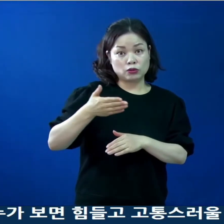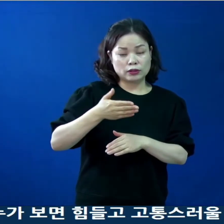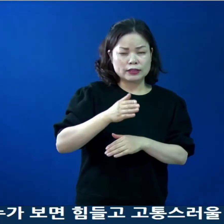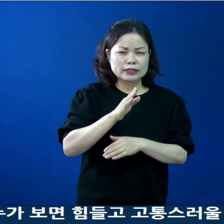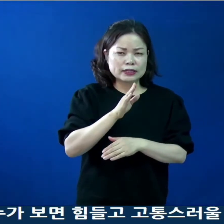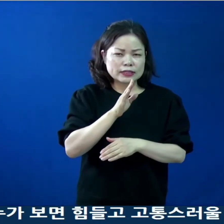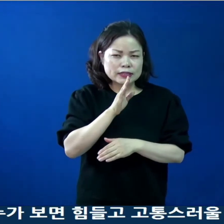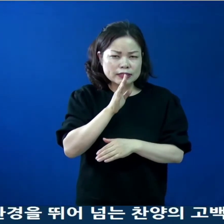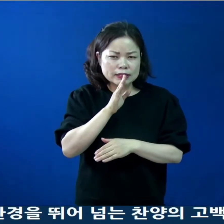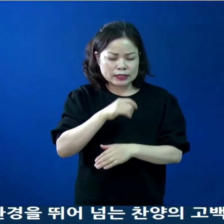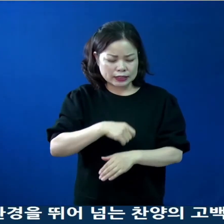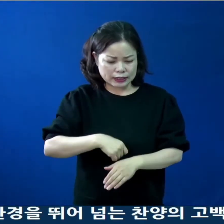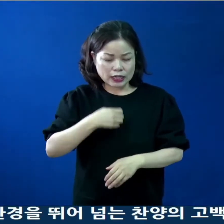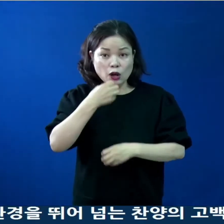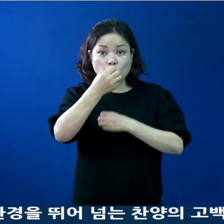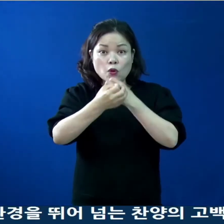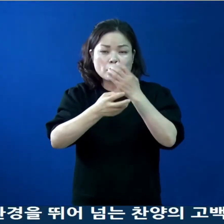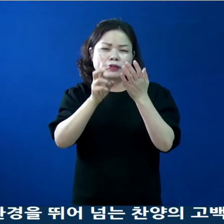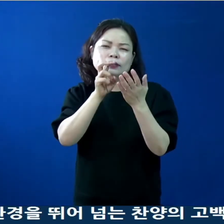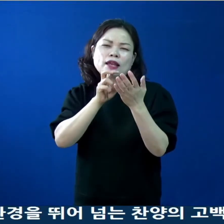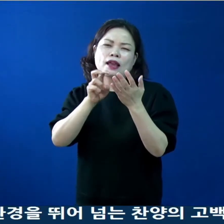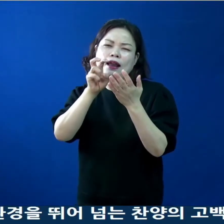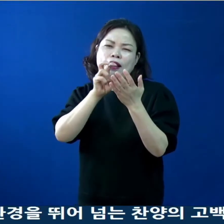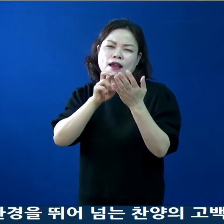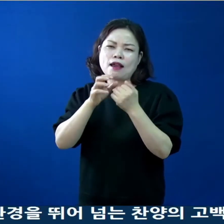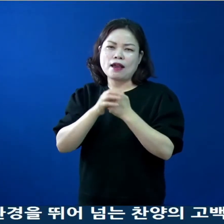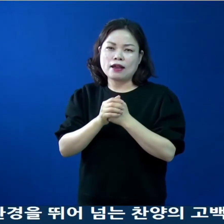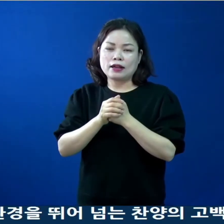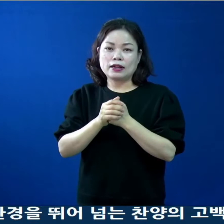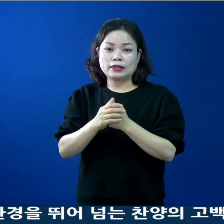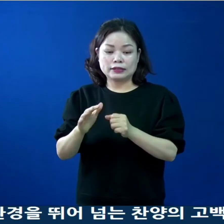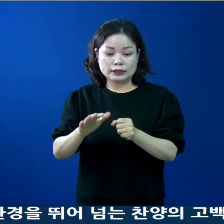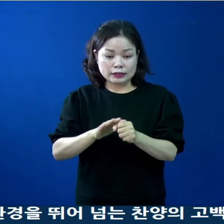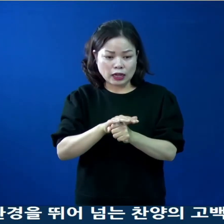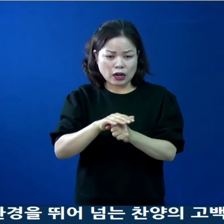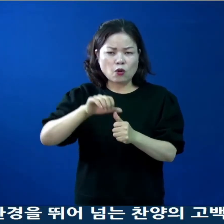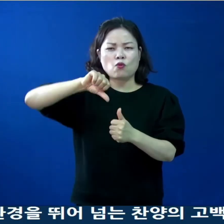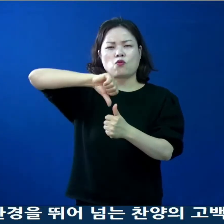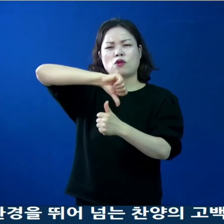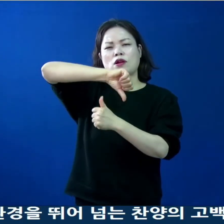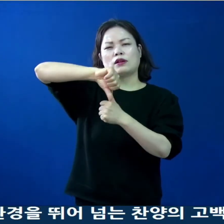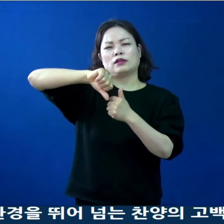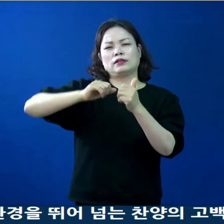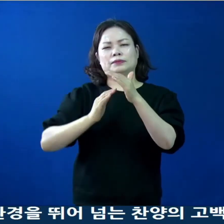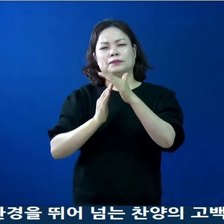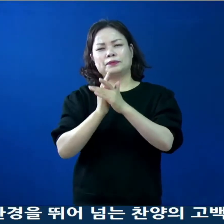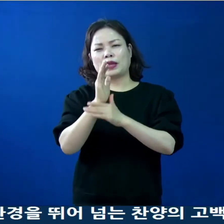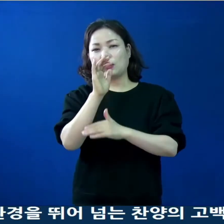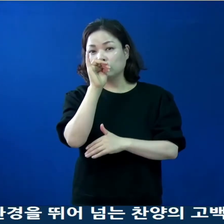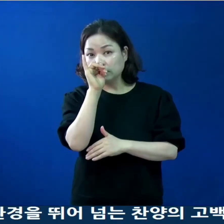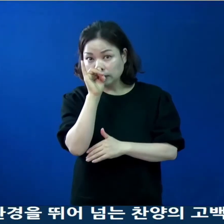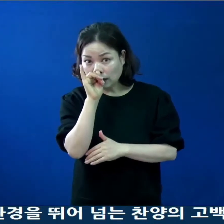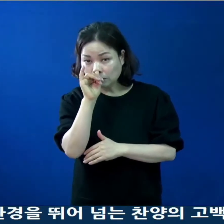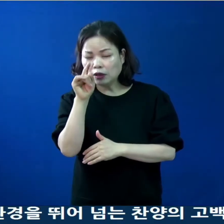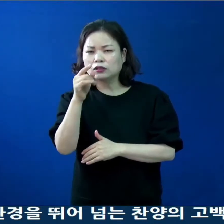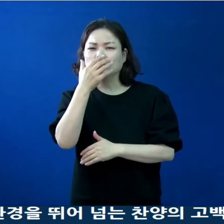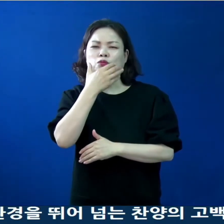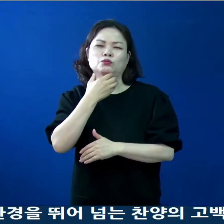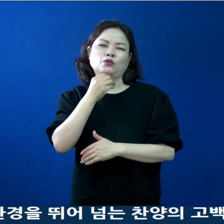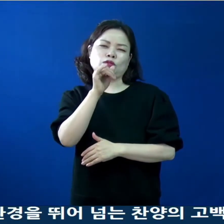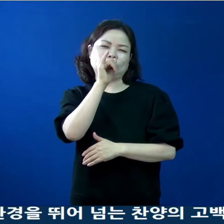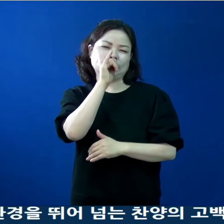진실한 고백이, 진실한 찬양의 고백이 상황과 환경을 뛰어넘어서 흘러나올 수 있다면 그것이 복인